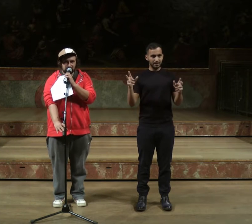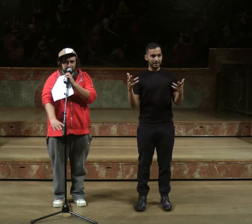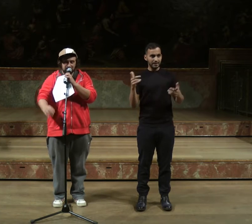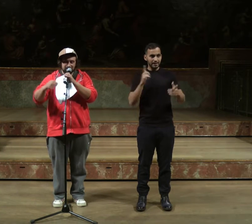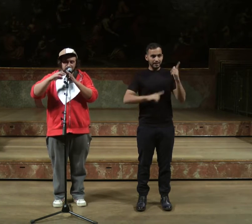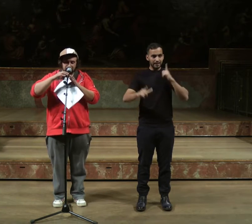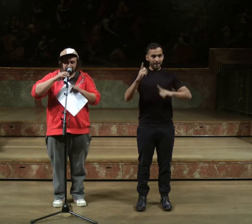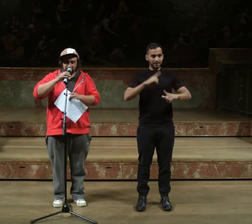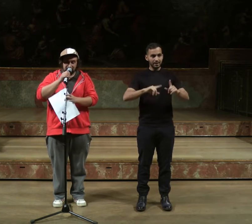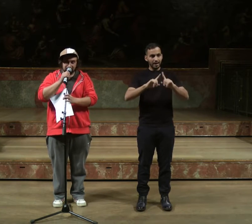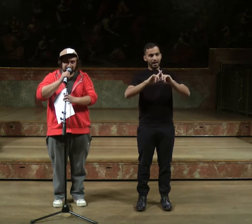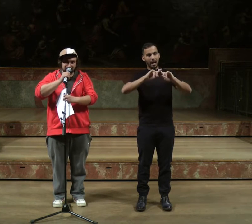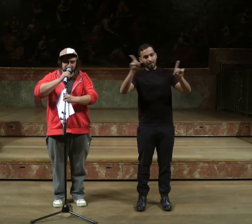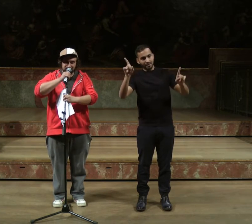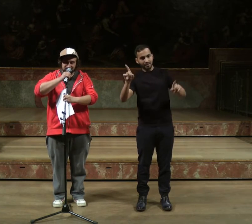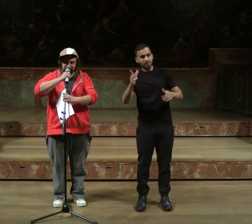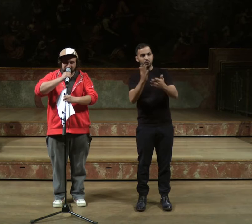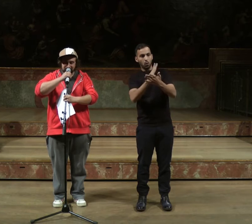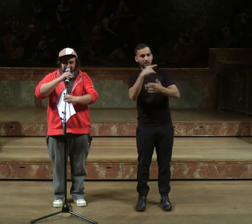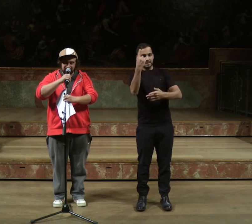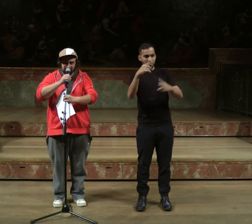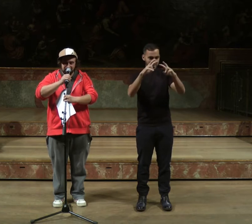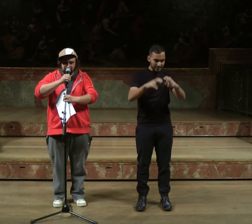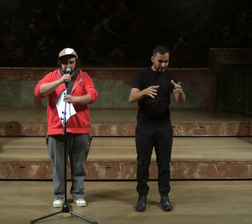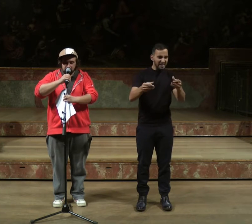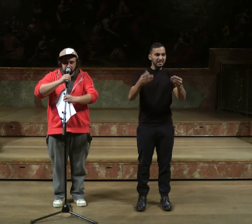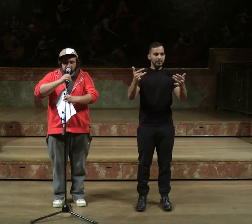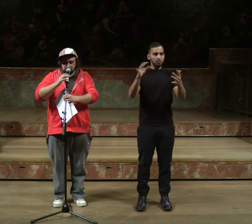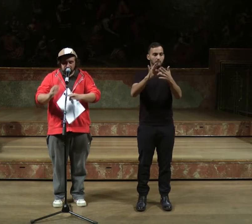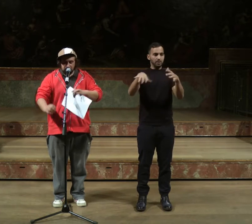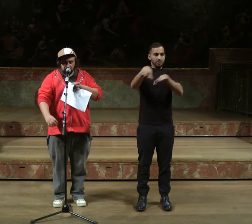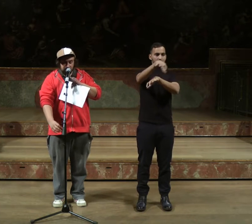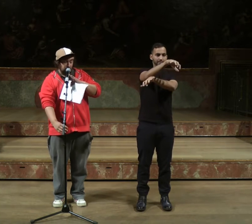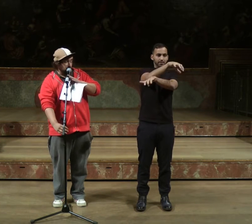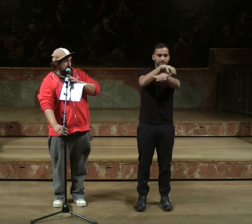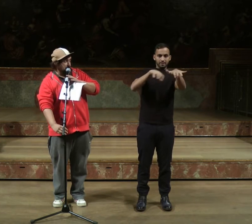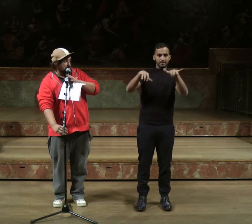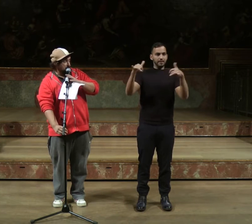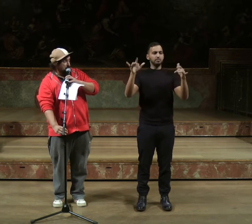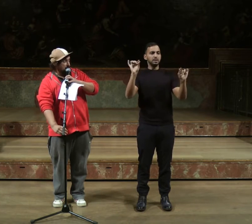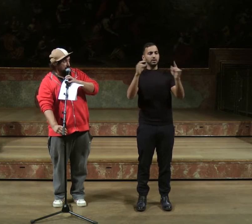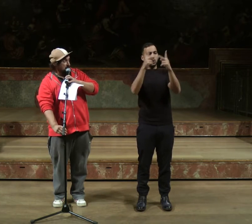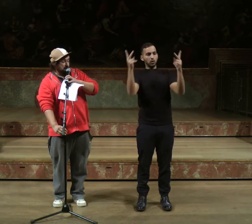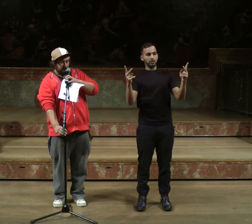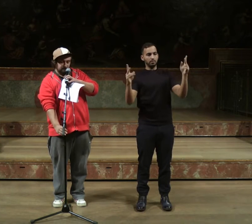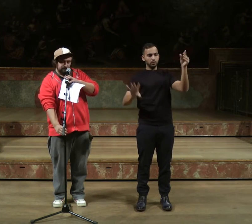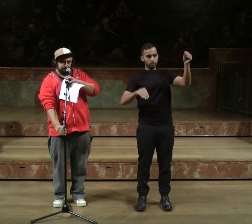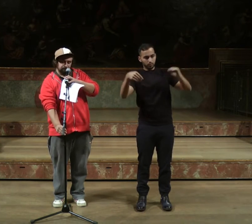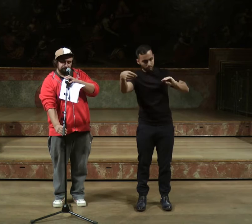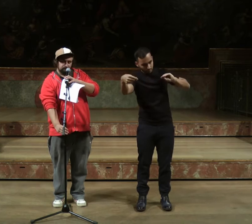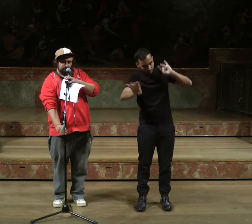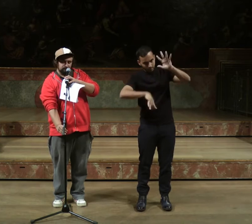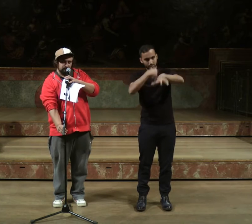wurde leider von der anderen Kollegin bearbeitet und daher performen wir gemeinsam heute einen anderen Text.